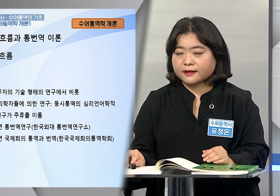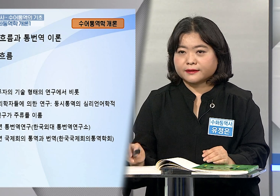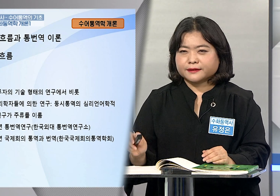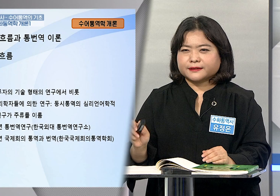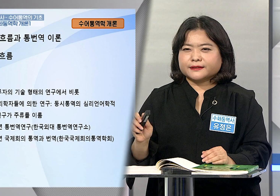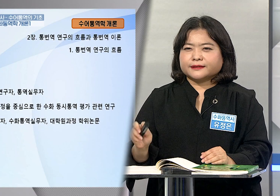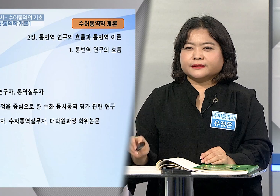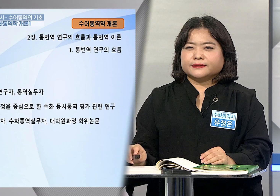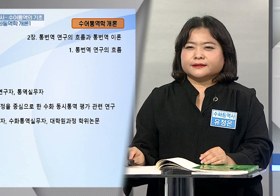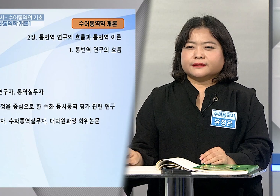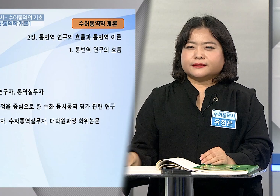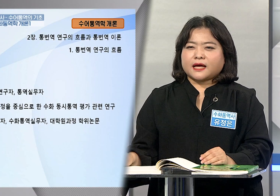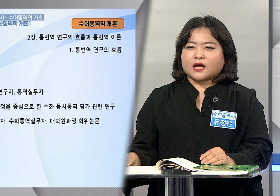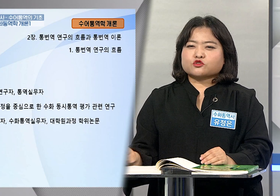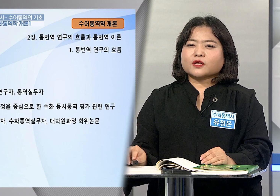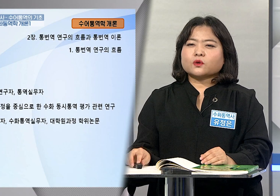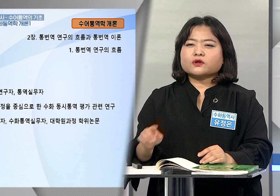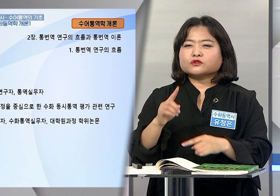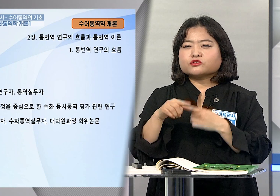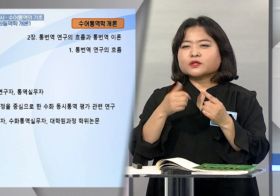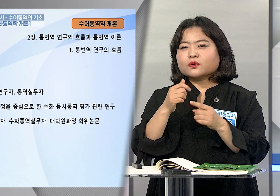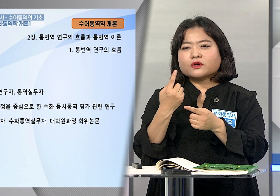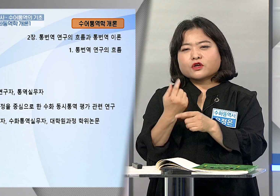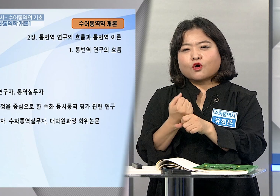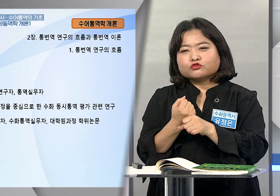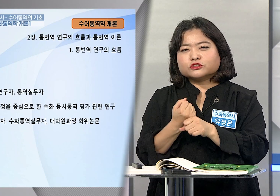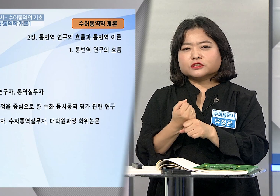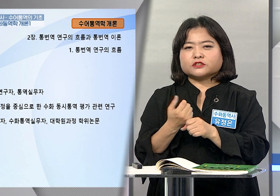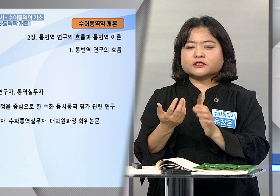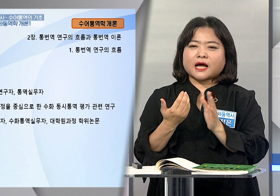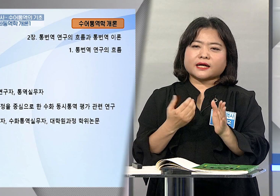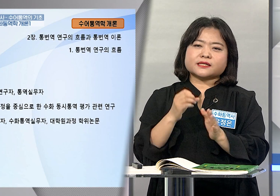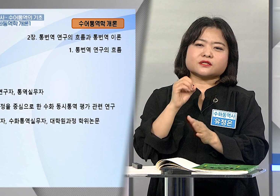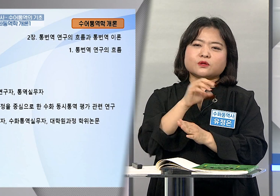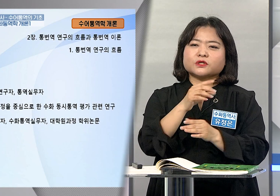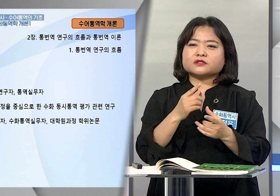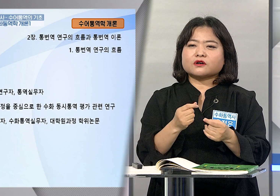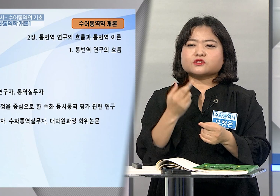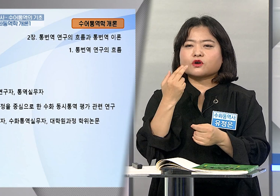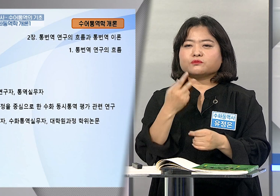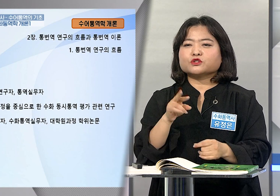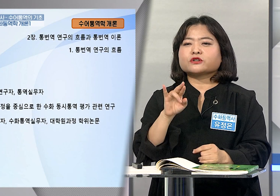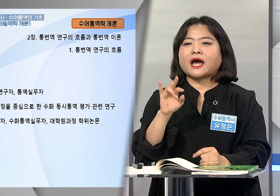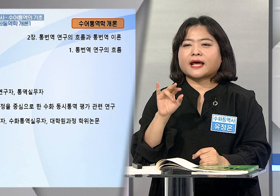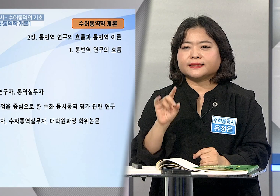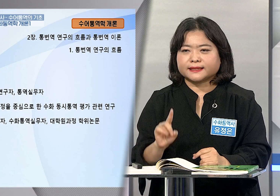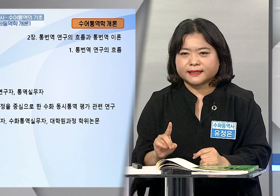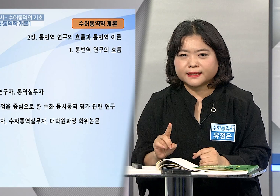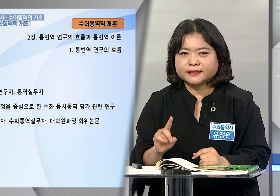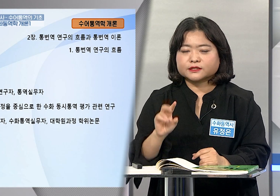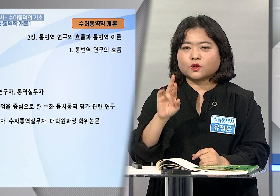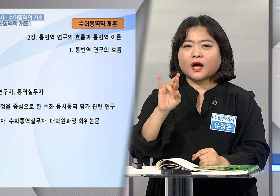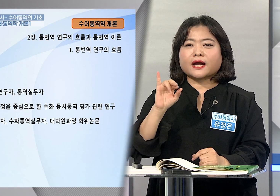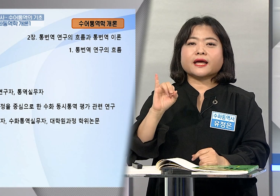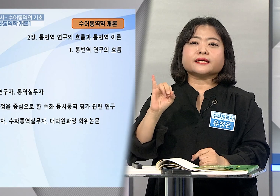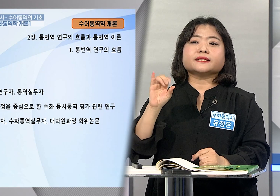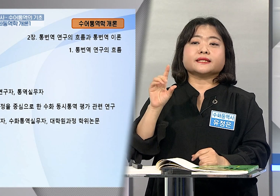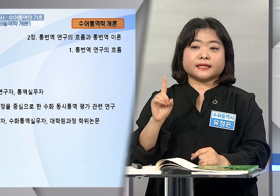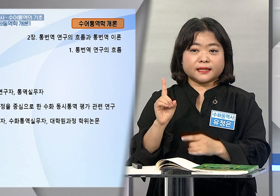있습니다. 자, 수화통역의 연구는 역시 아까 제가 설명드린 것처럼 미국의 RID,